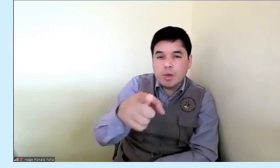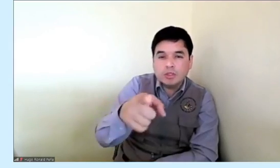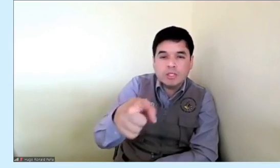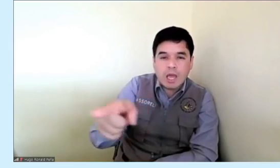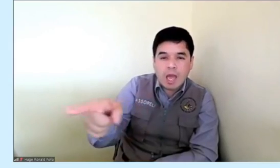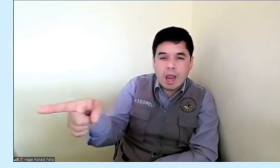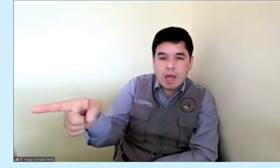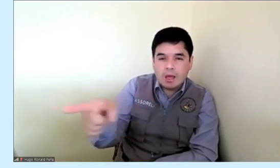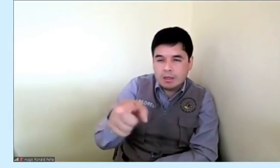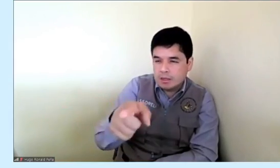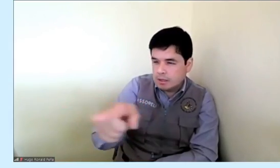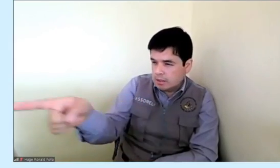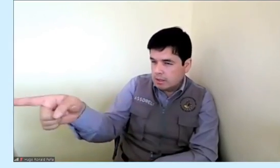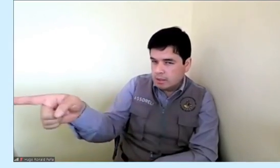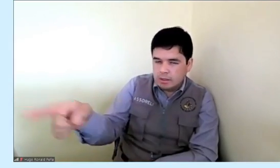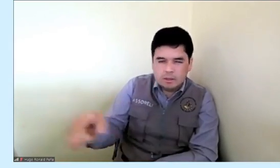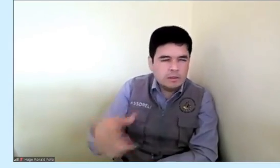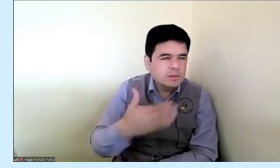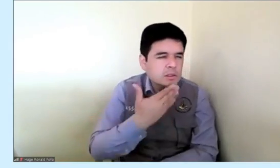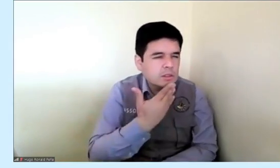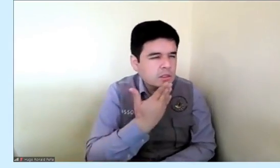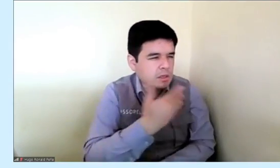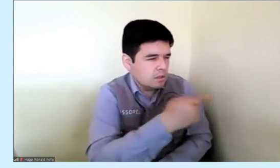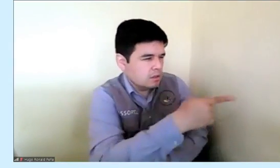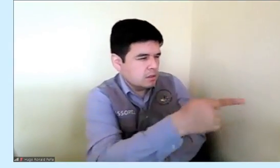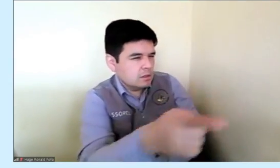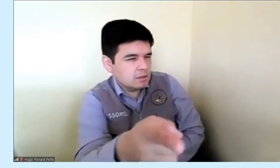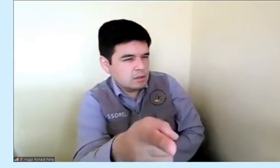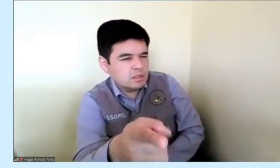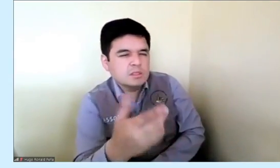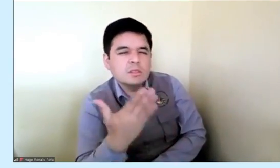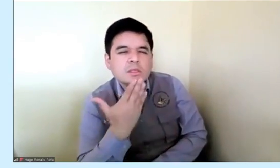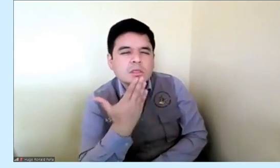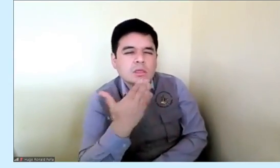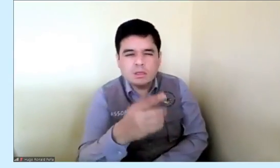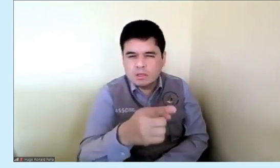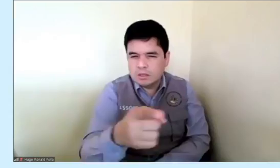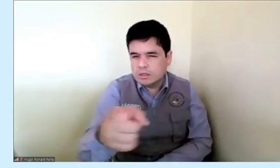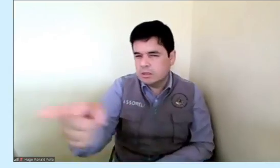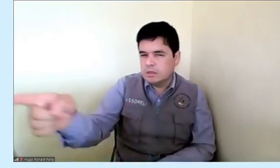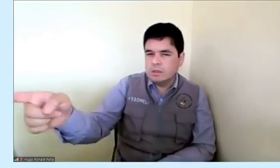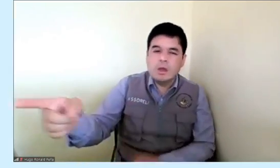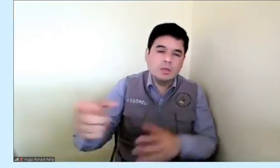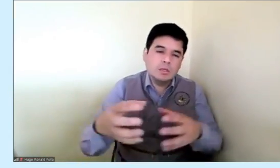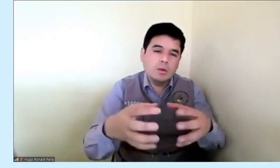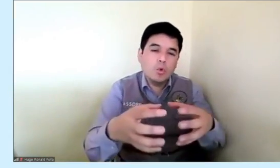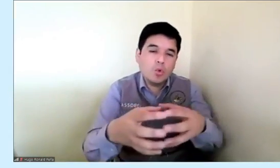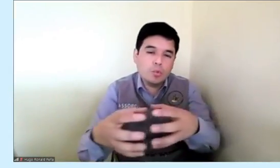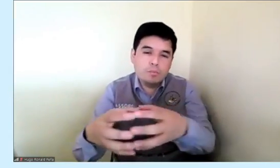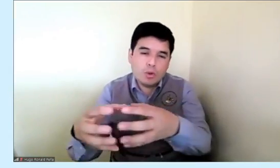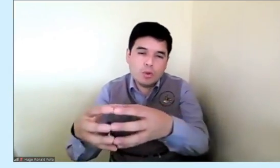¿Quién? Y señalando a varias personas. ¿Quiénes? ¿Quiénes?